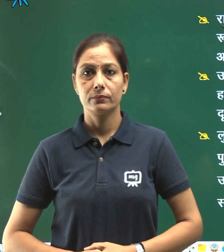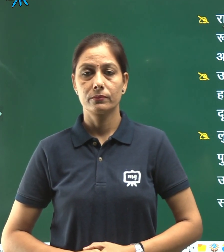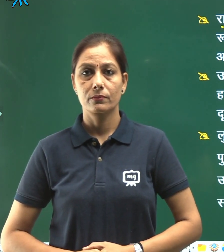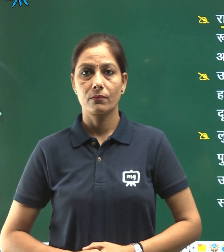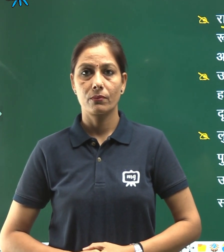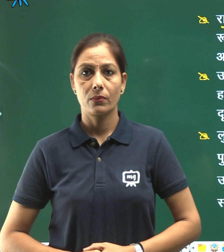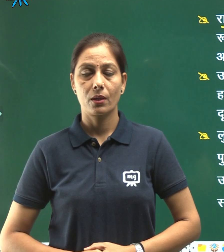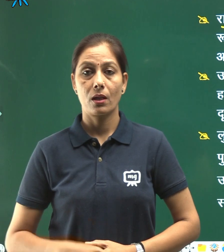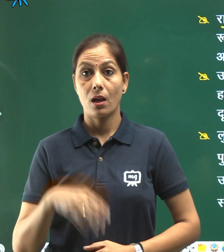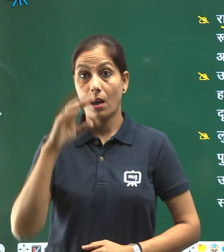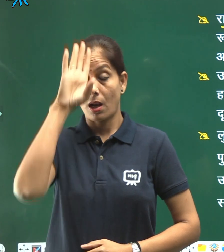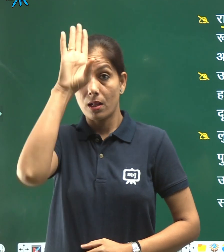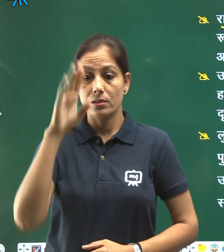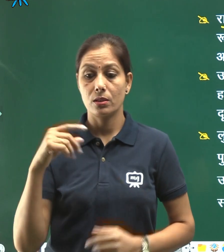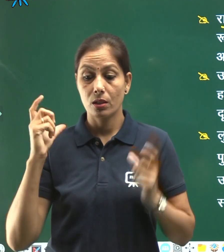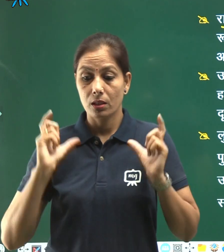राज दरबार के